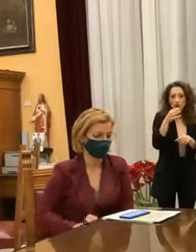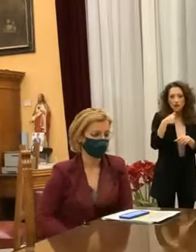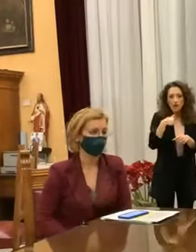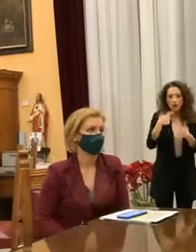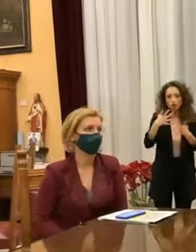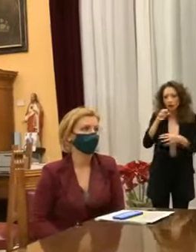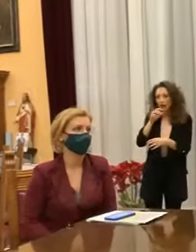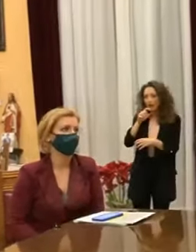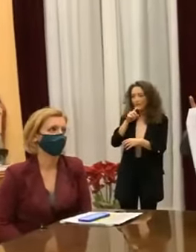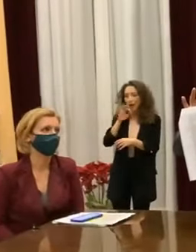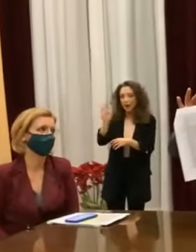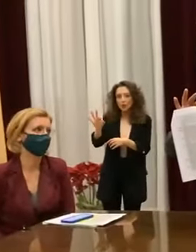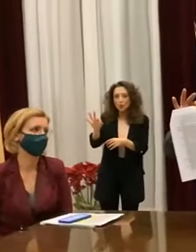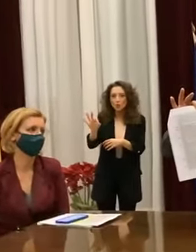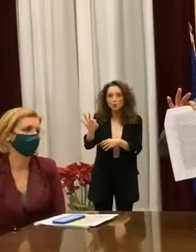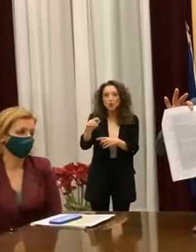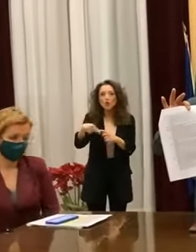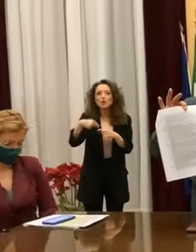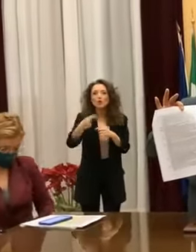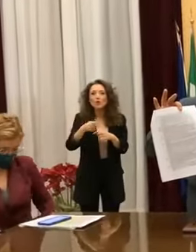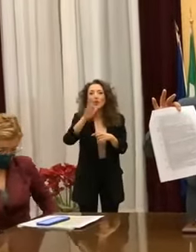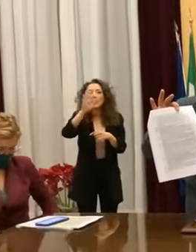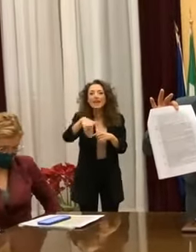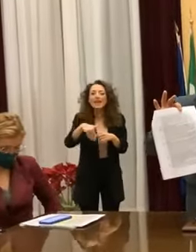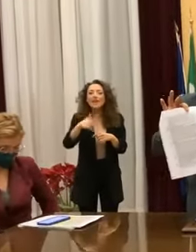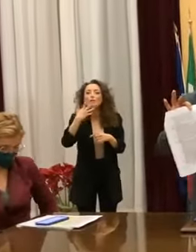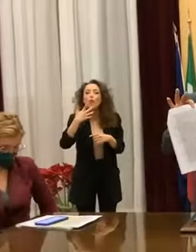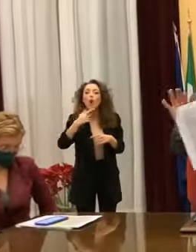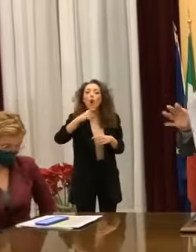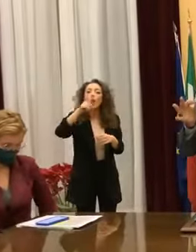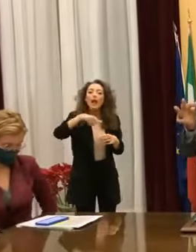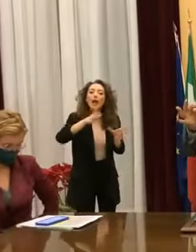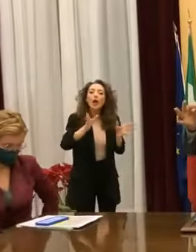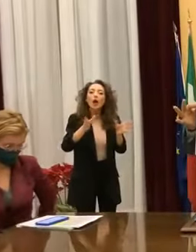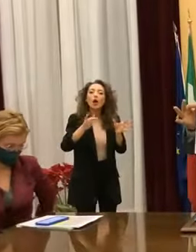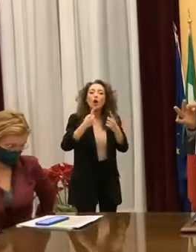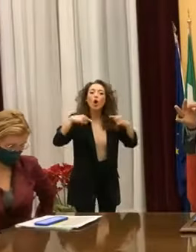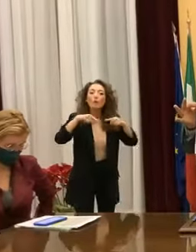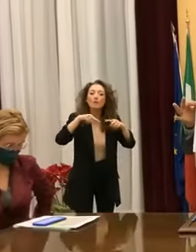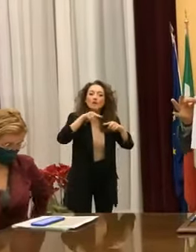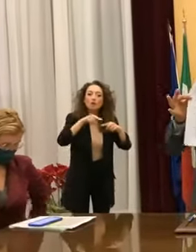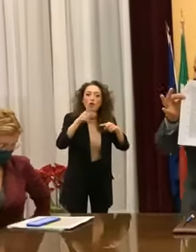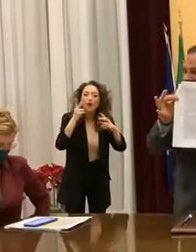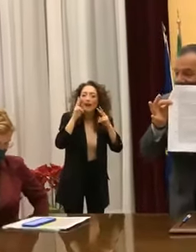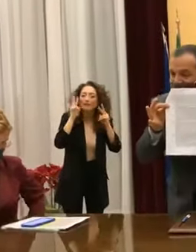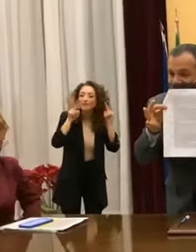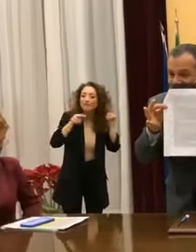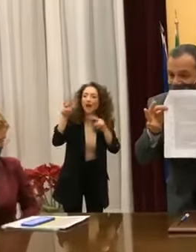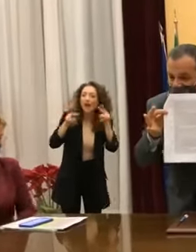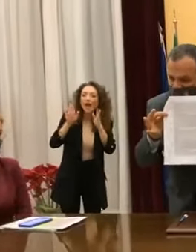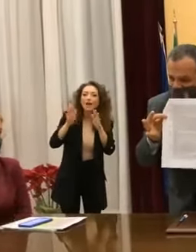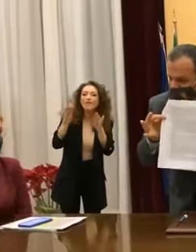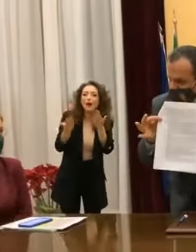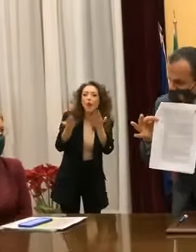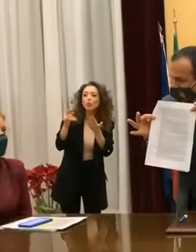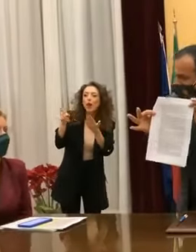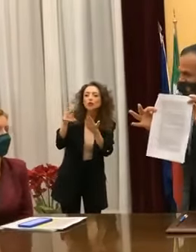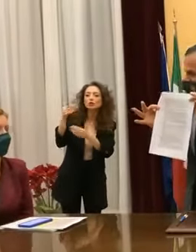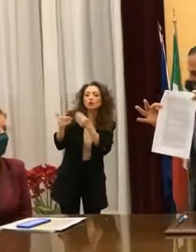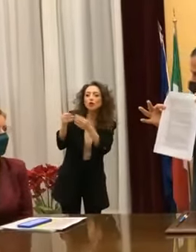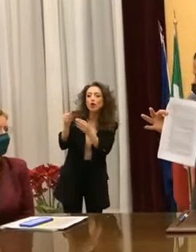ha chiesto la nomina di una commissione. Quindi ammette che se è stato avviato il procedimento